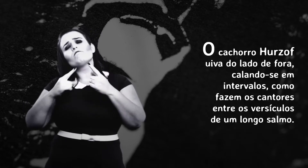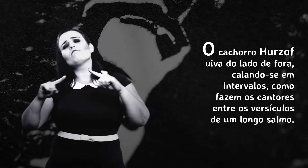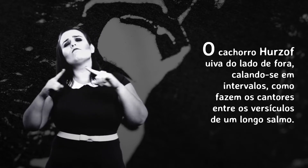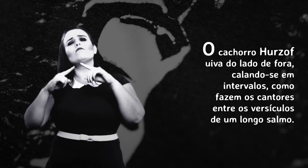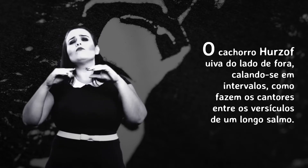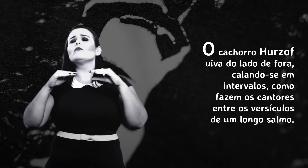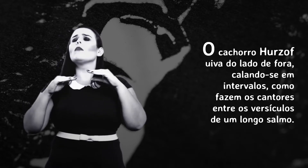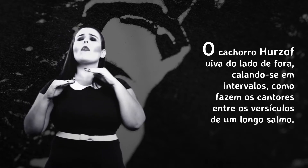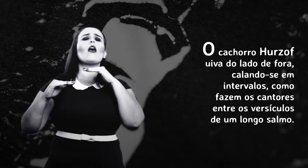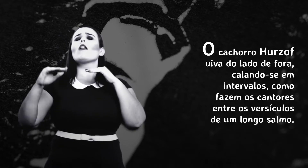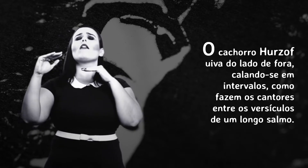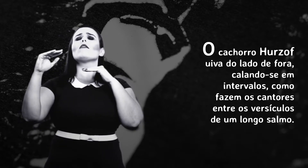de um longo salmo.